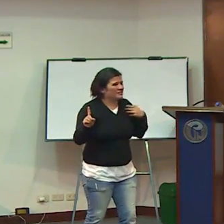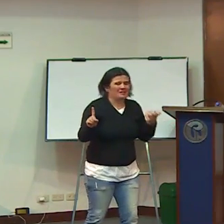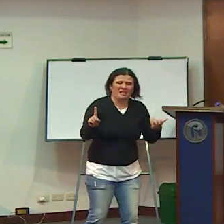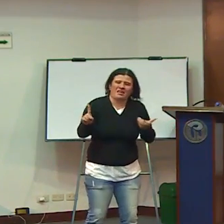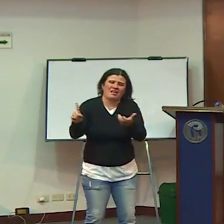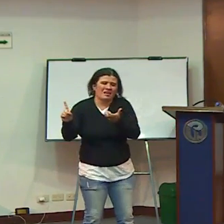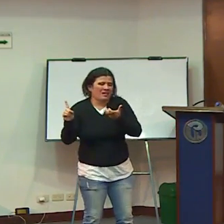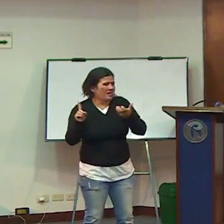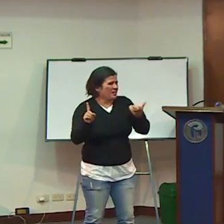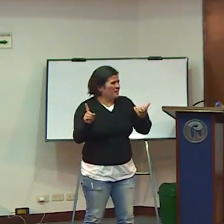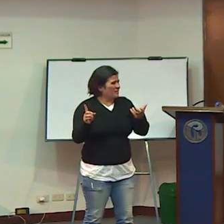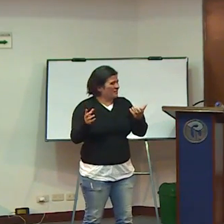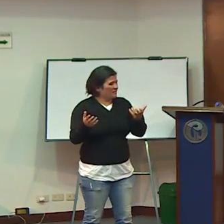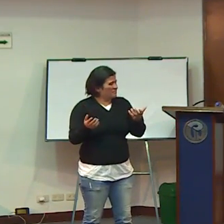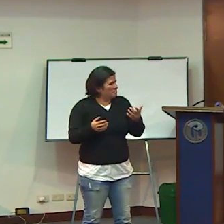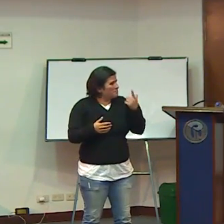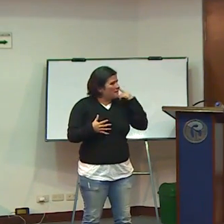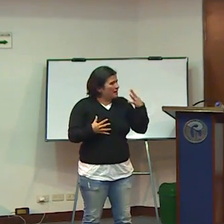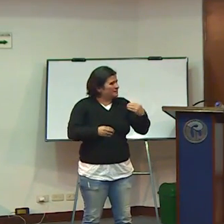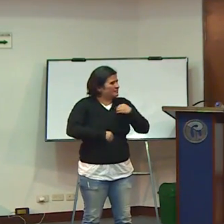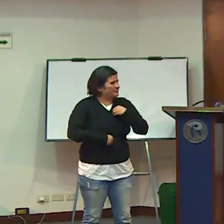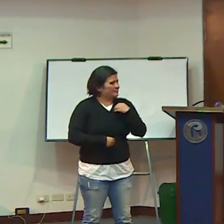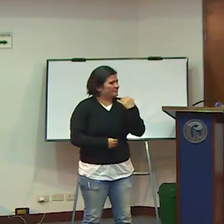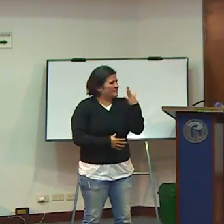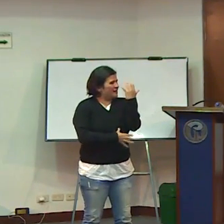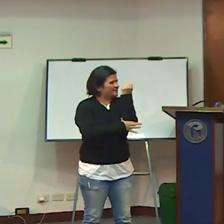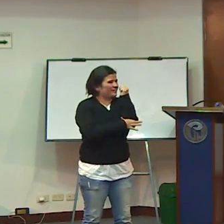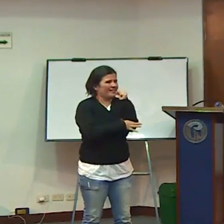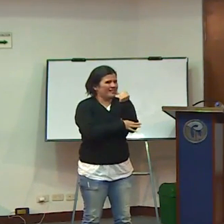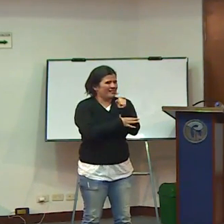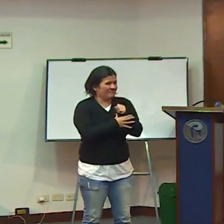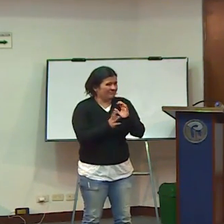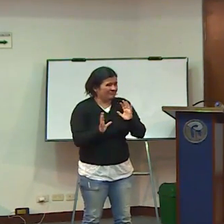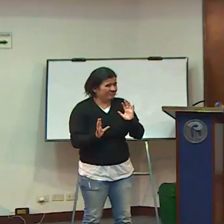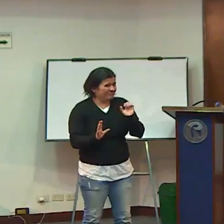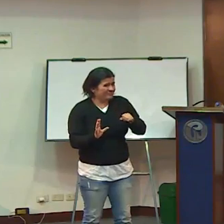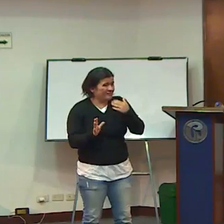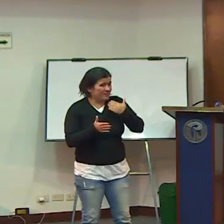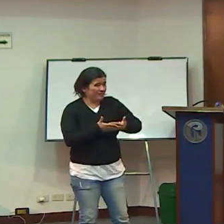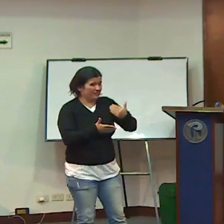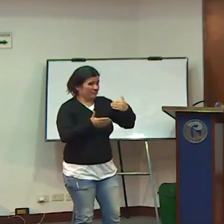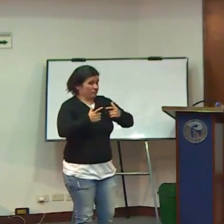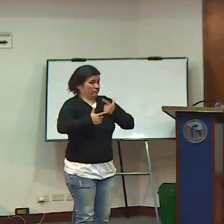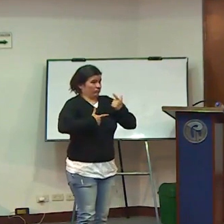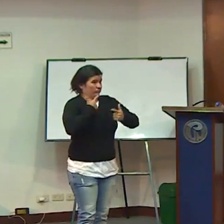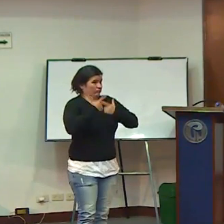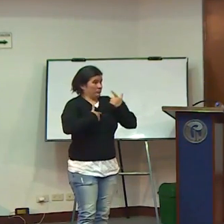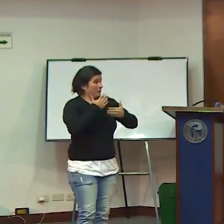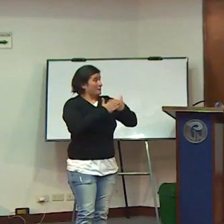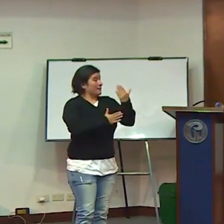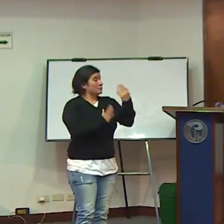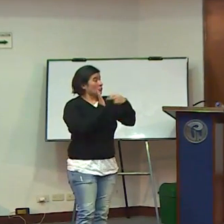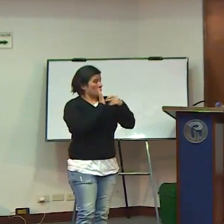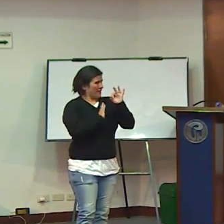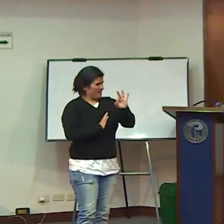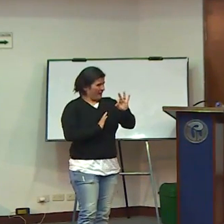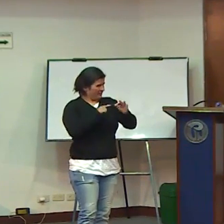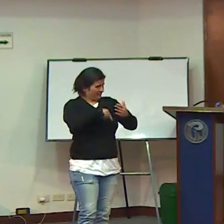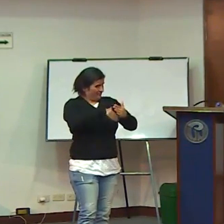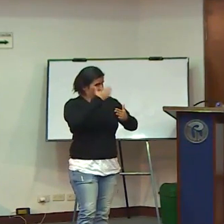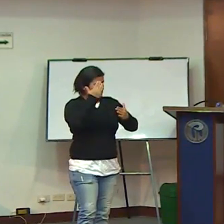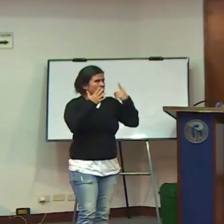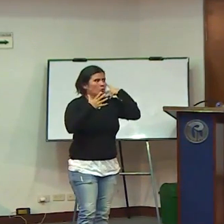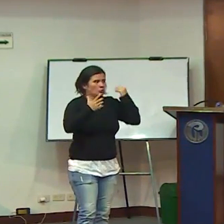pero entonces queda uno como muy perdido en cuanto a los discursos que ellos dan, ¿sí? Entonces, por eso mismo yo creo que es el desinterés que